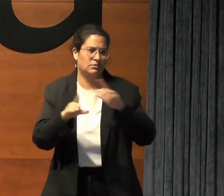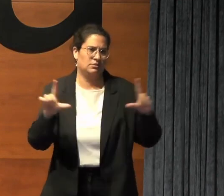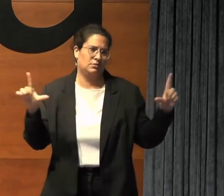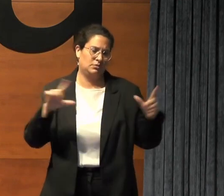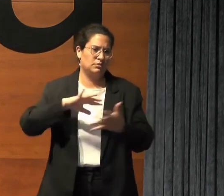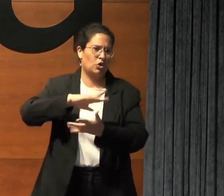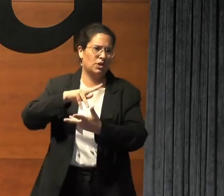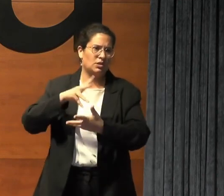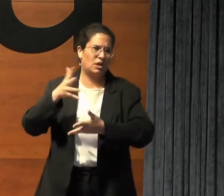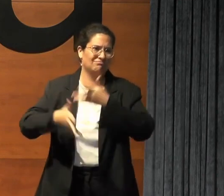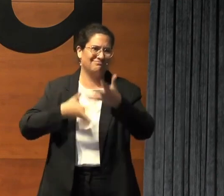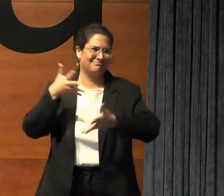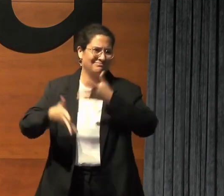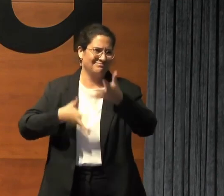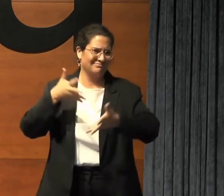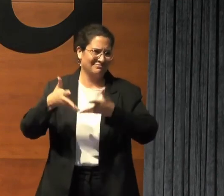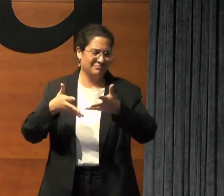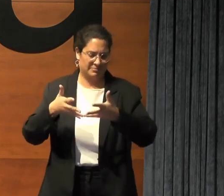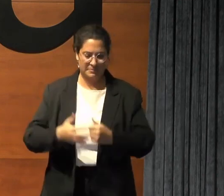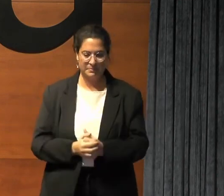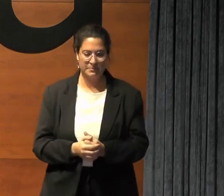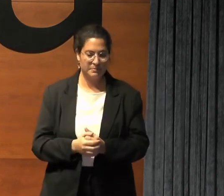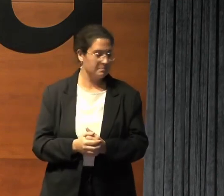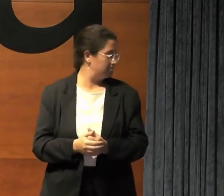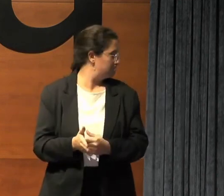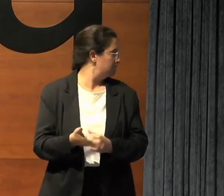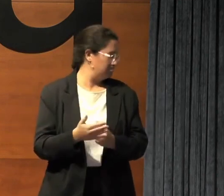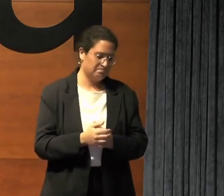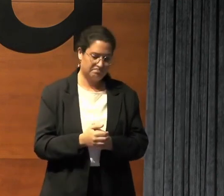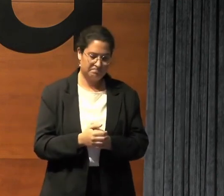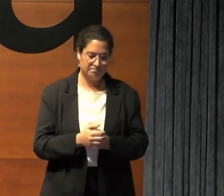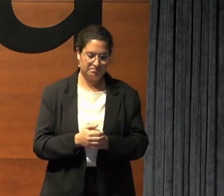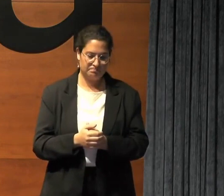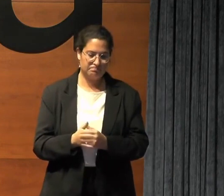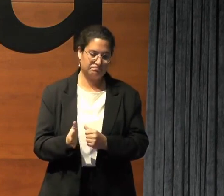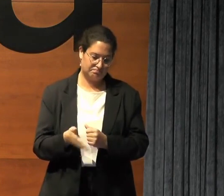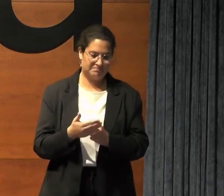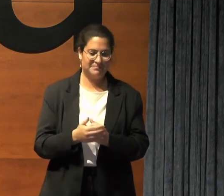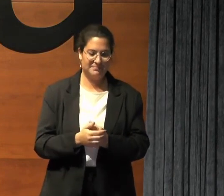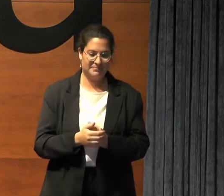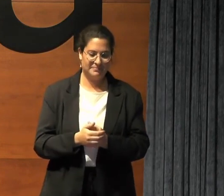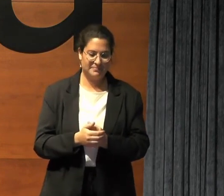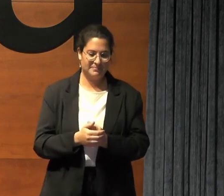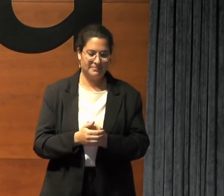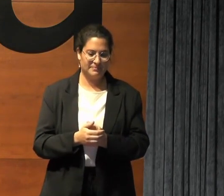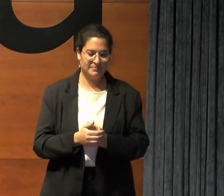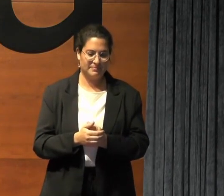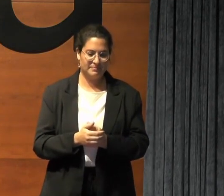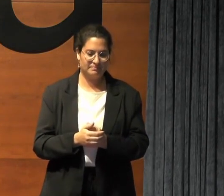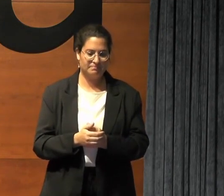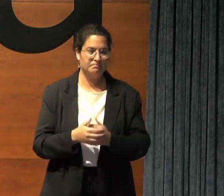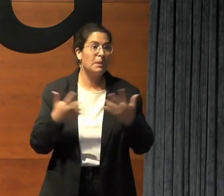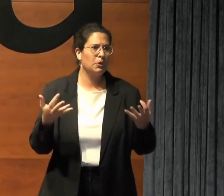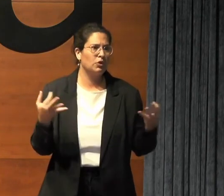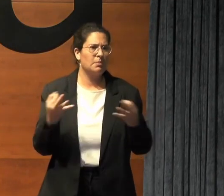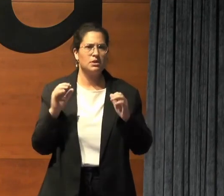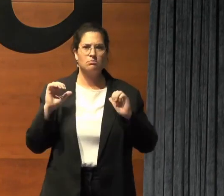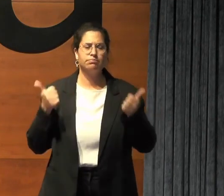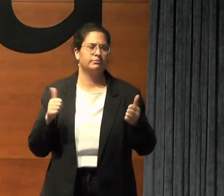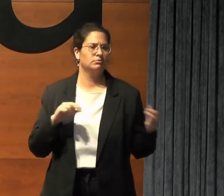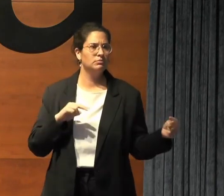De ahí que el número de intérpretes que tenían presencia dentro de este medio haya ido en aumento.